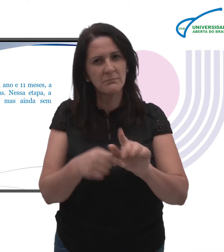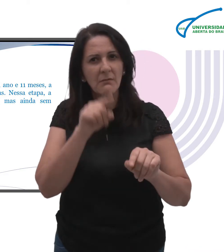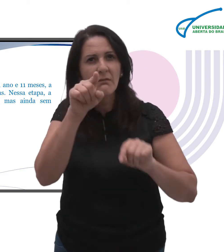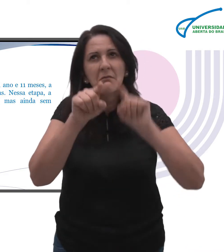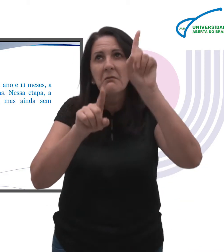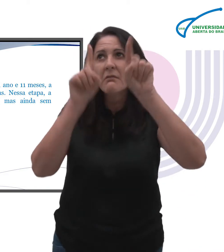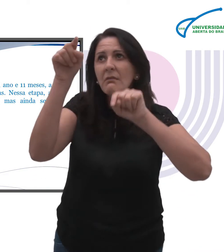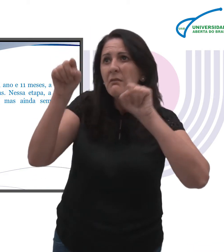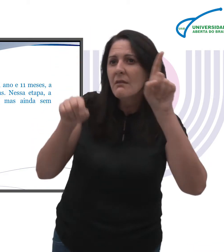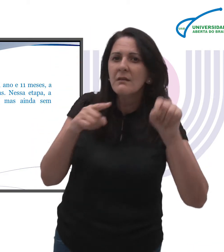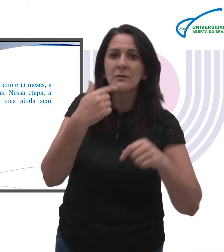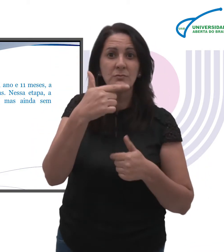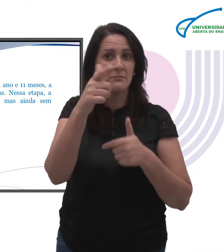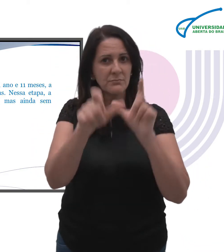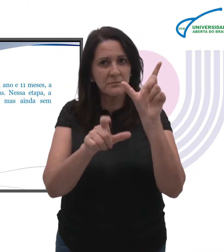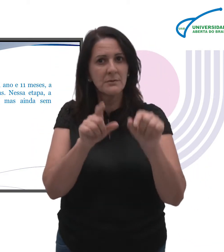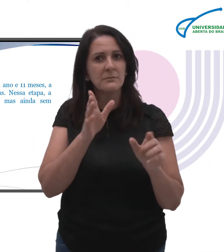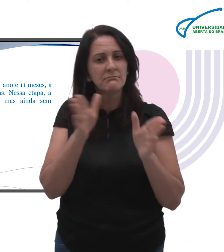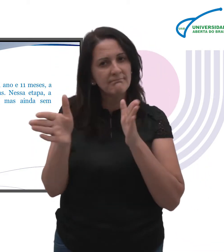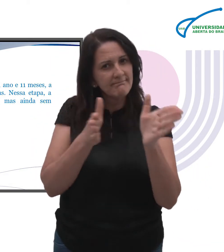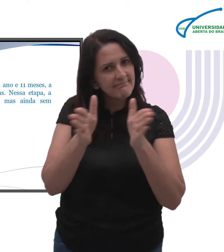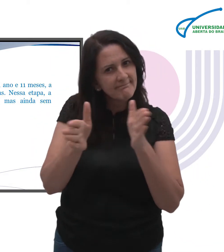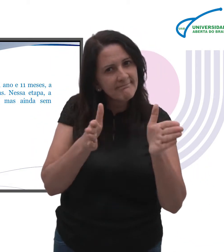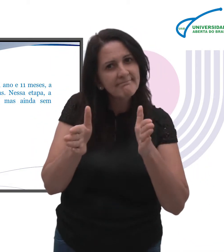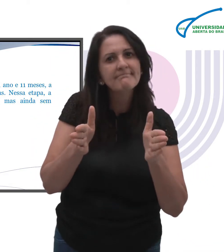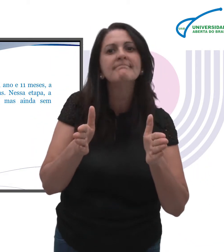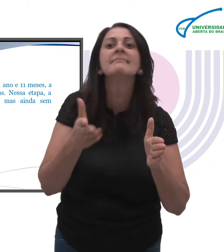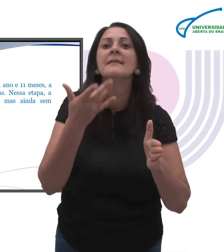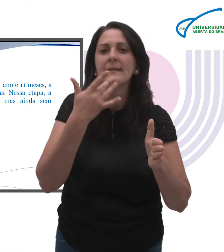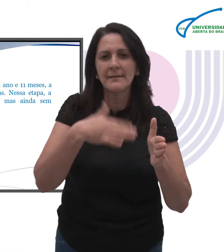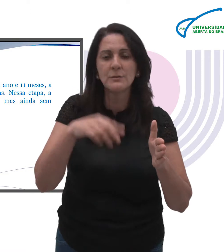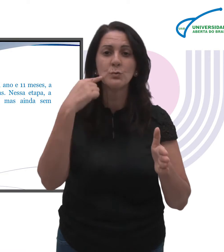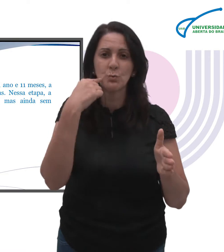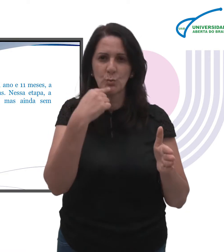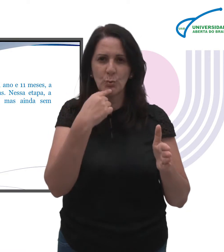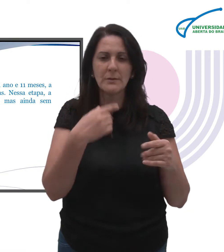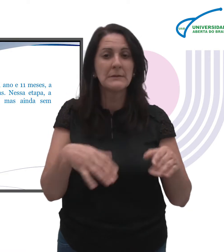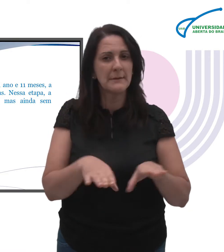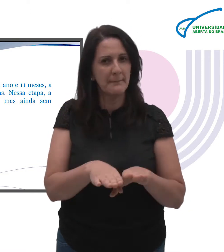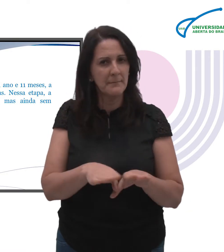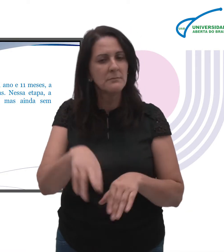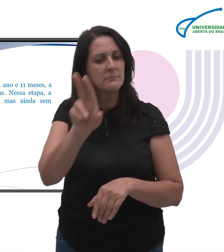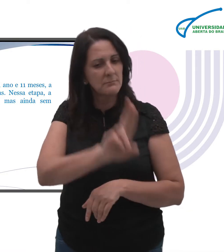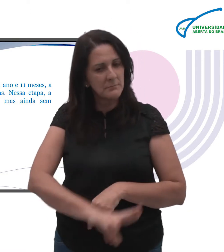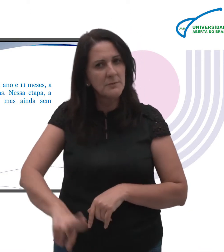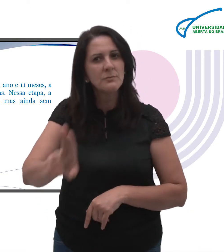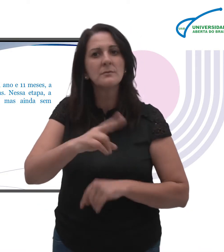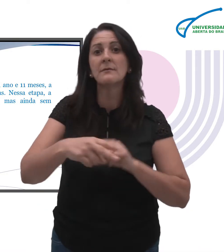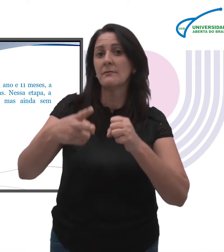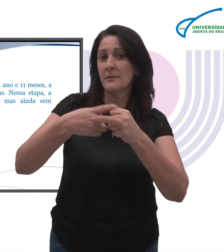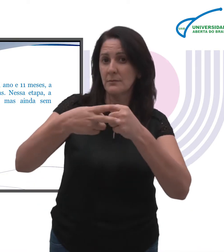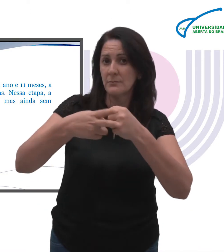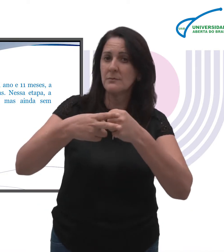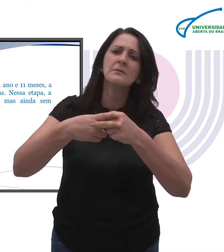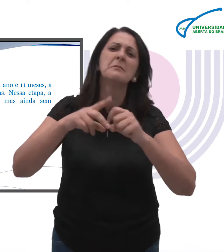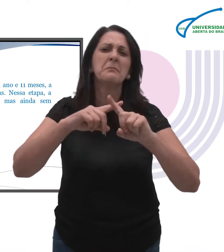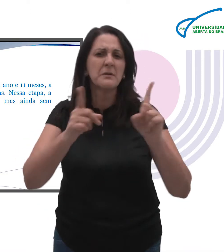passa a apontar para outras pessoas. Nessa etapa, a criança surda também passa